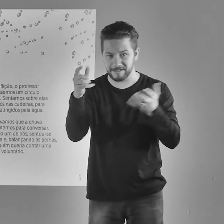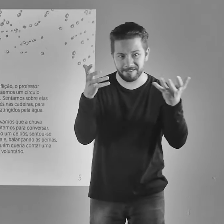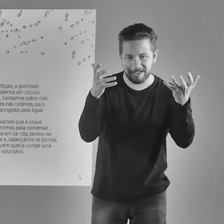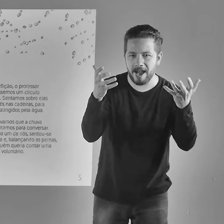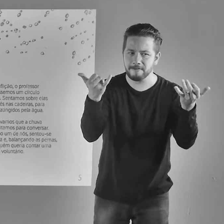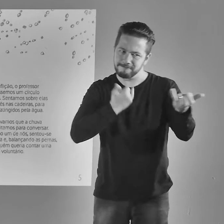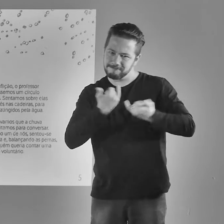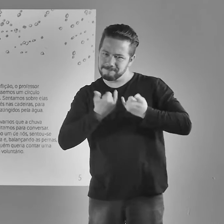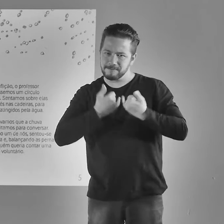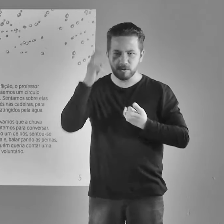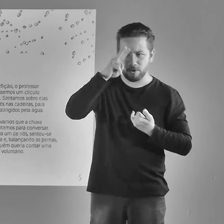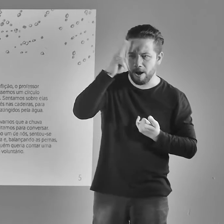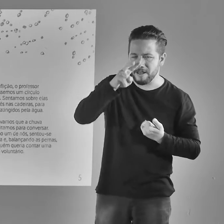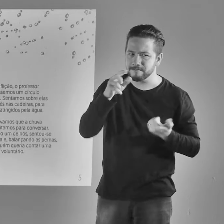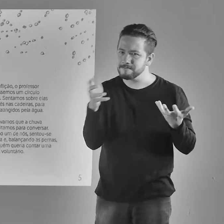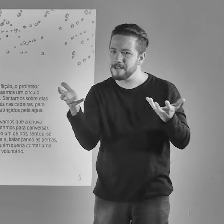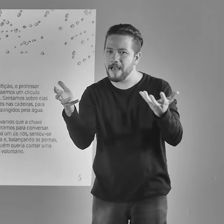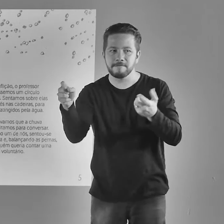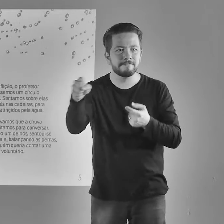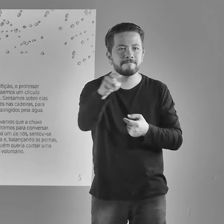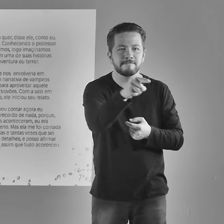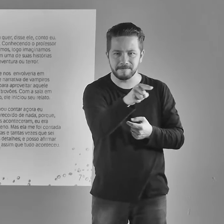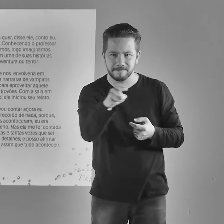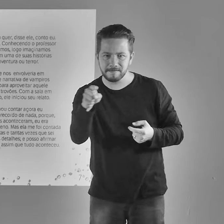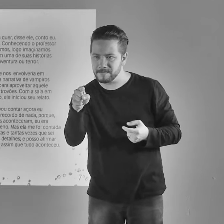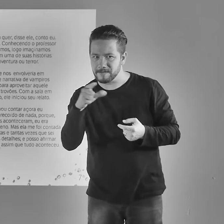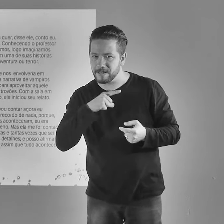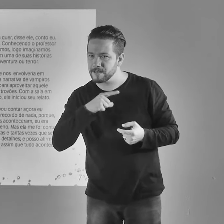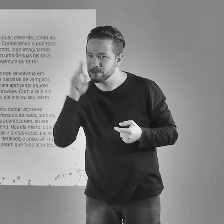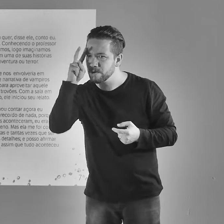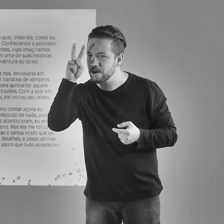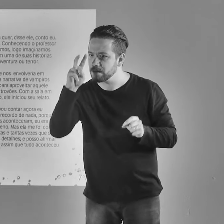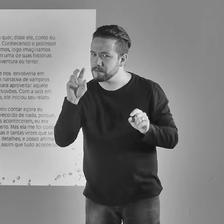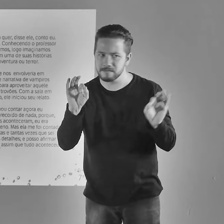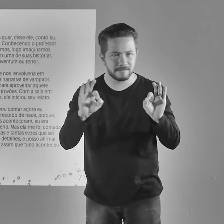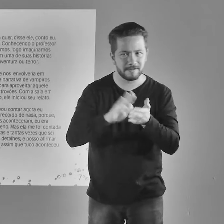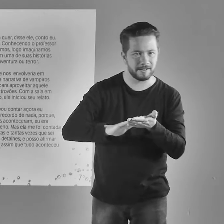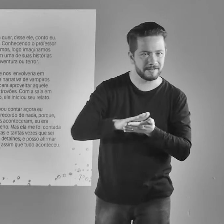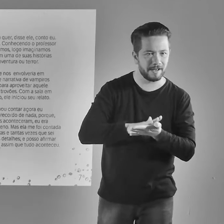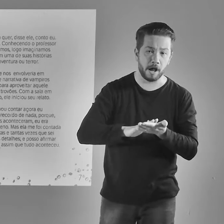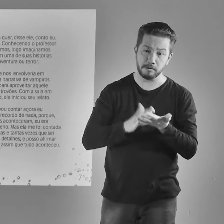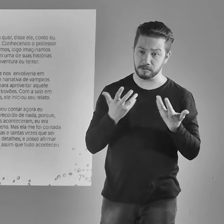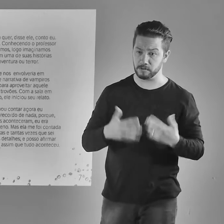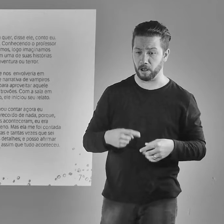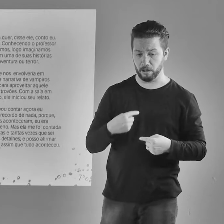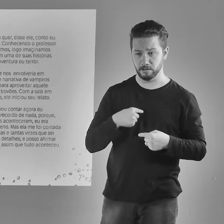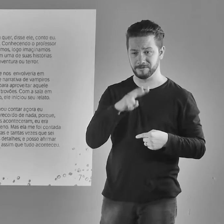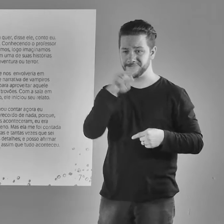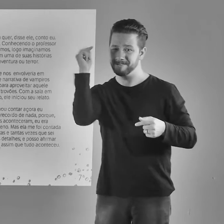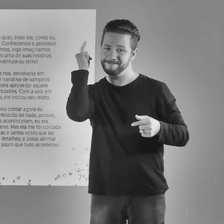história. Nenhum voluntário. Já que ninguém quer, disse ele, conto